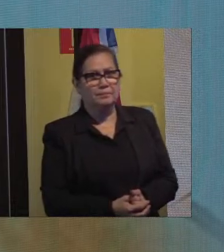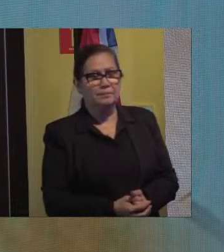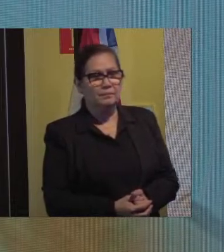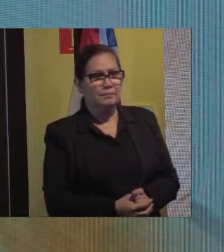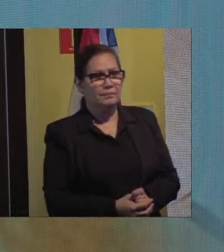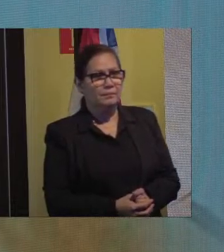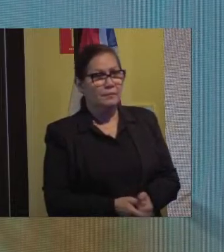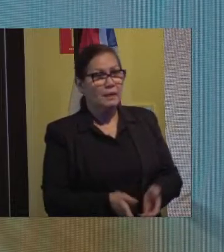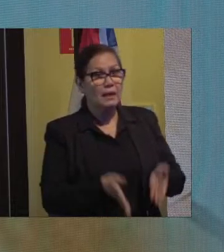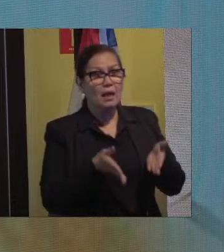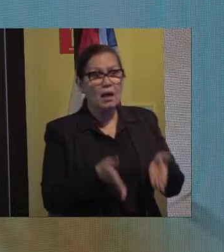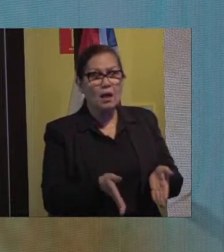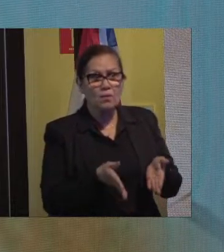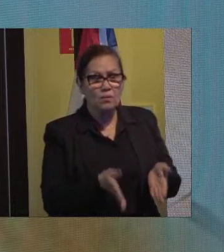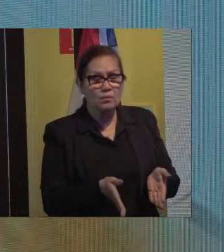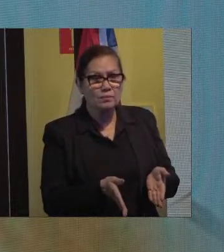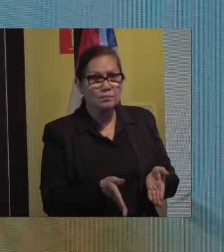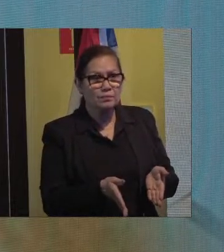A continuación,